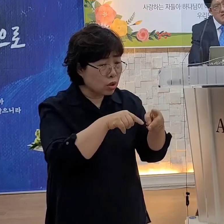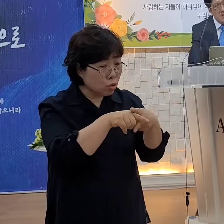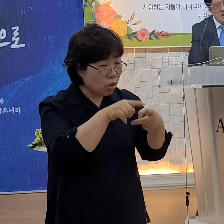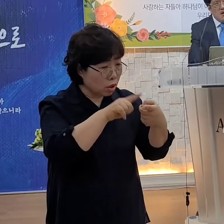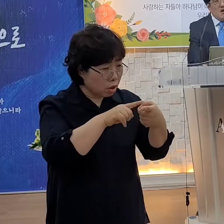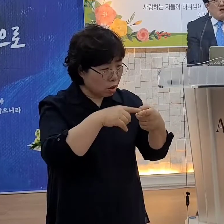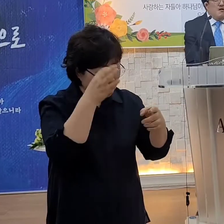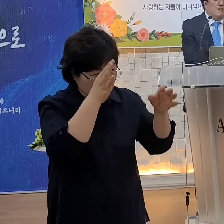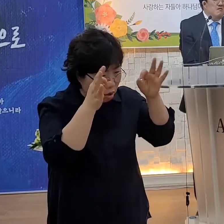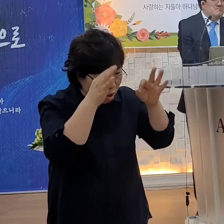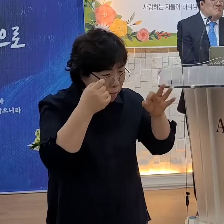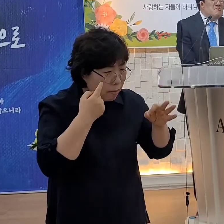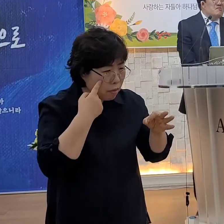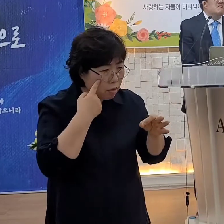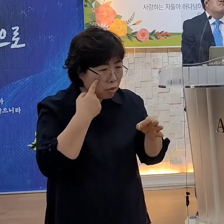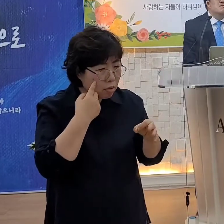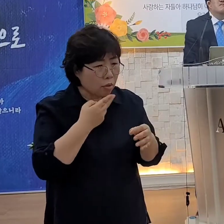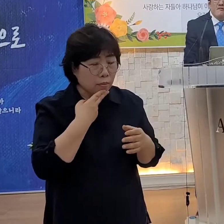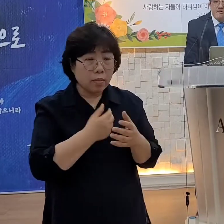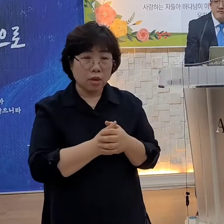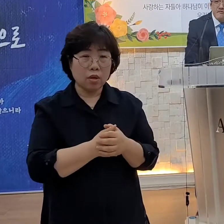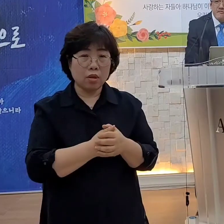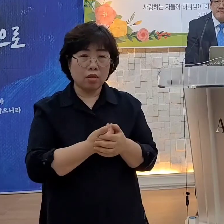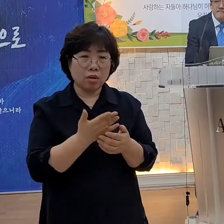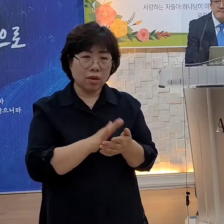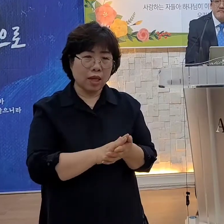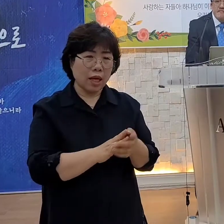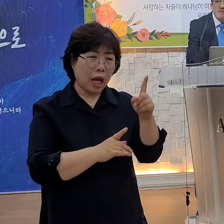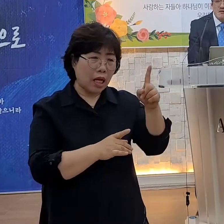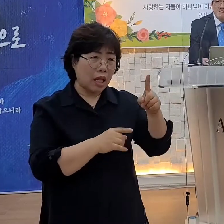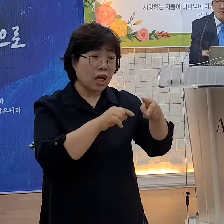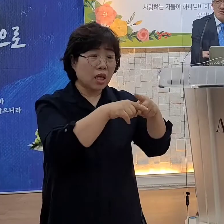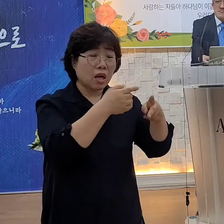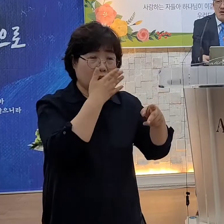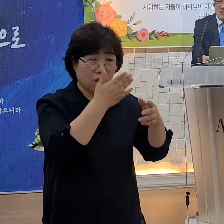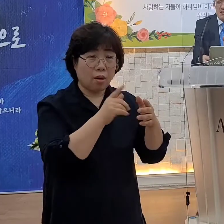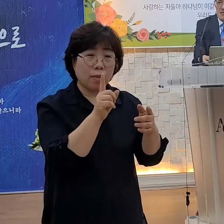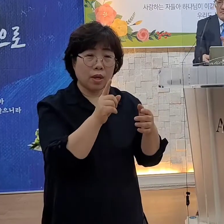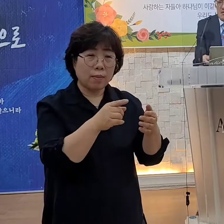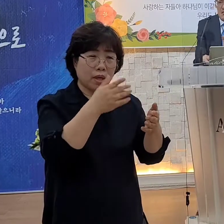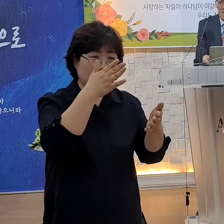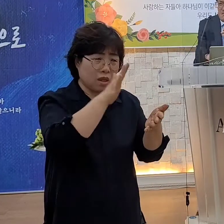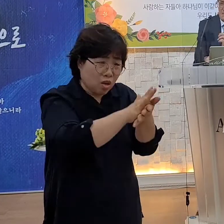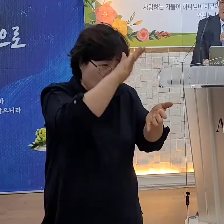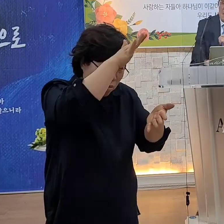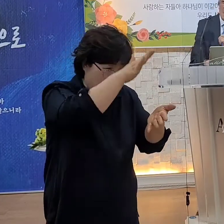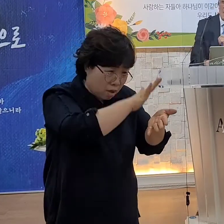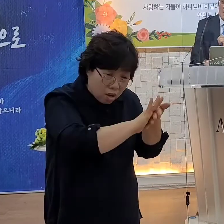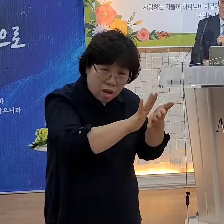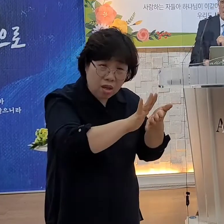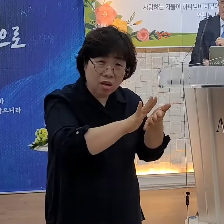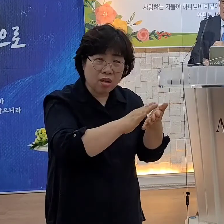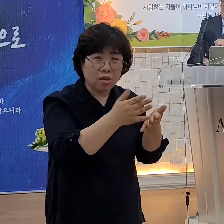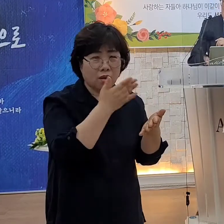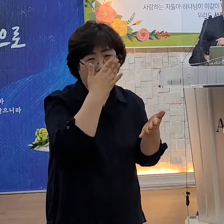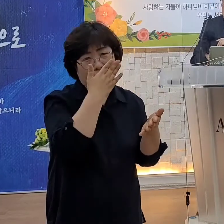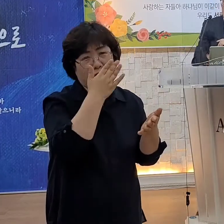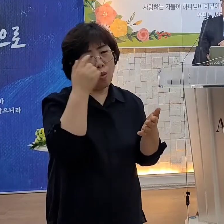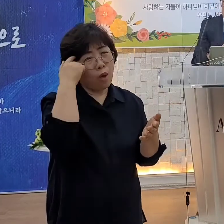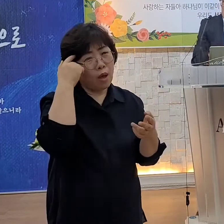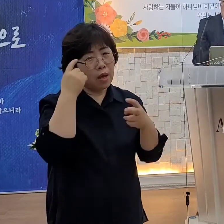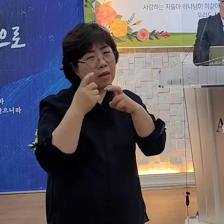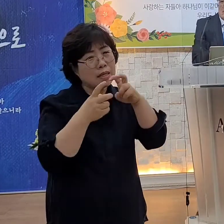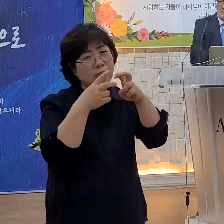식었나? 이 부분은 그럴 수 있는 거예요. 여러분 우리 20대 때하고 지금하고 생각해 보세요.